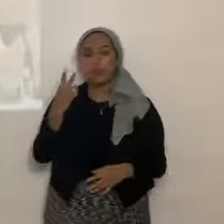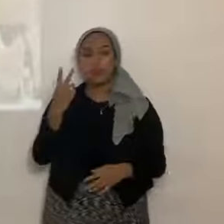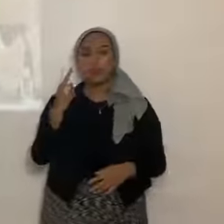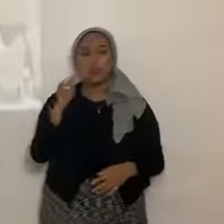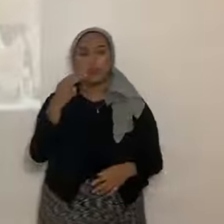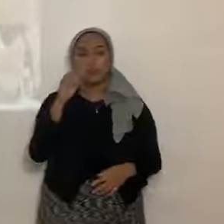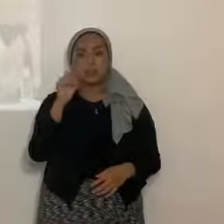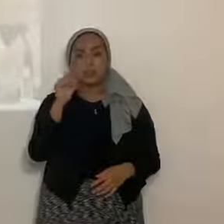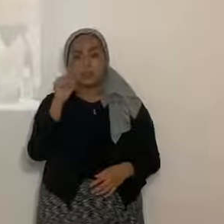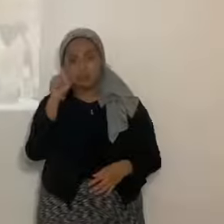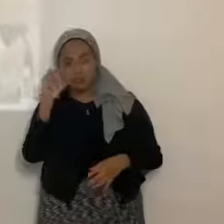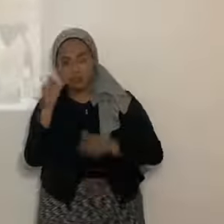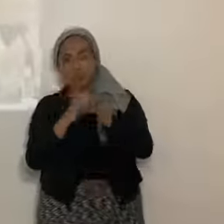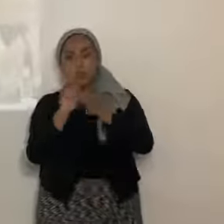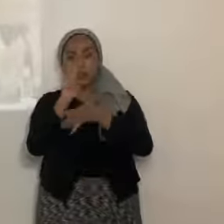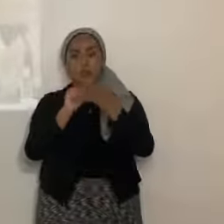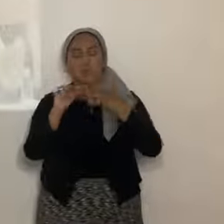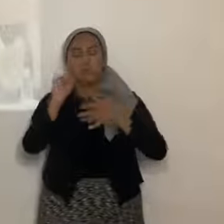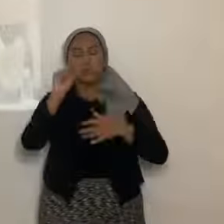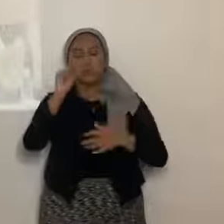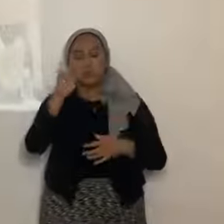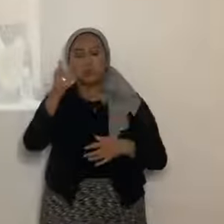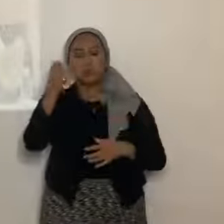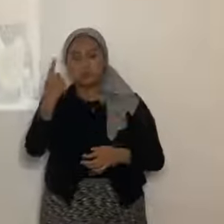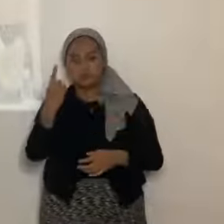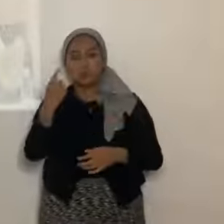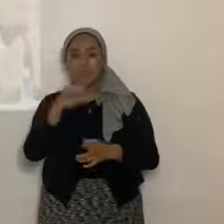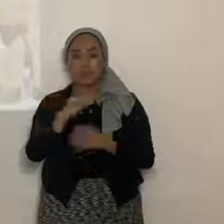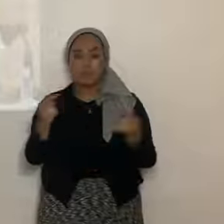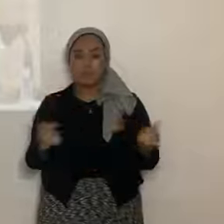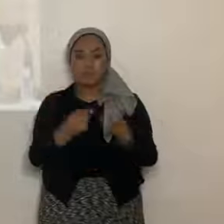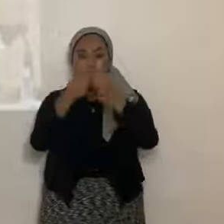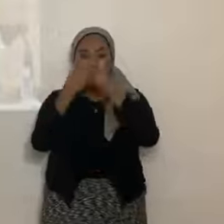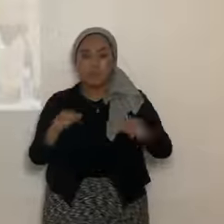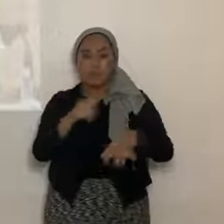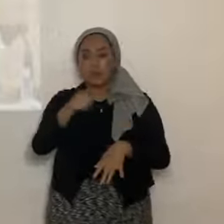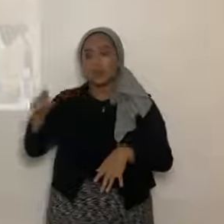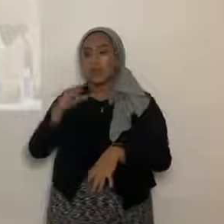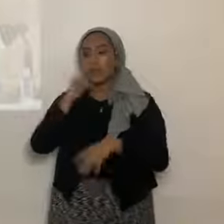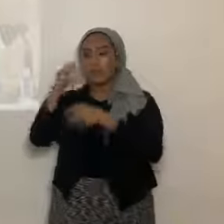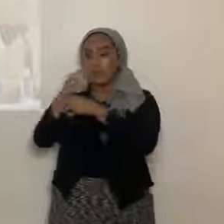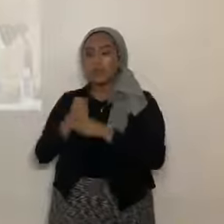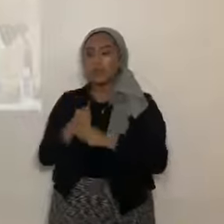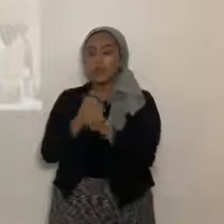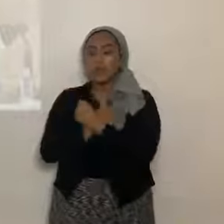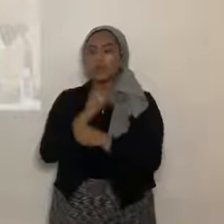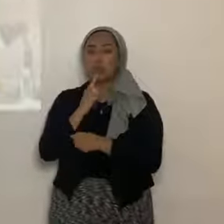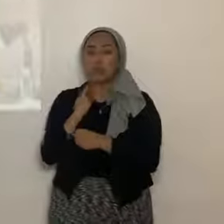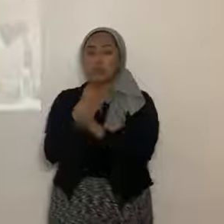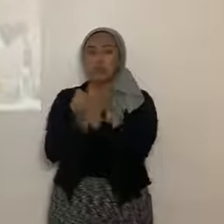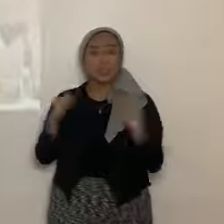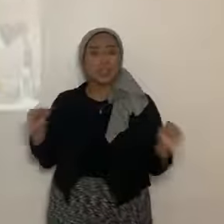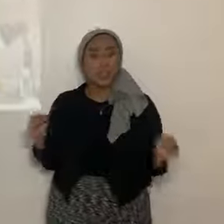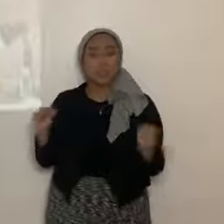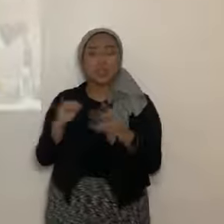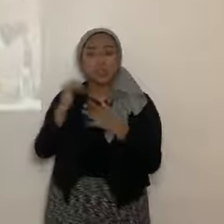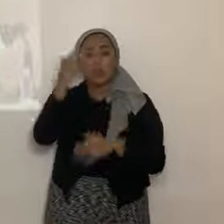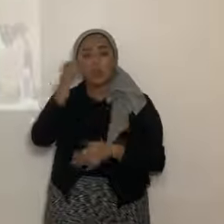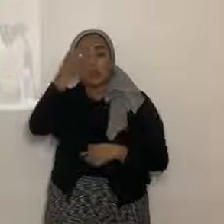verso 10 y 11. Y con todo engaño de iniquidad para los que se pierden por cuanto no recibieron el amor de la verdad para ser salvos. Por esto Elohim les envía un poder engañoso